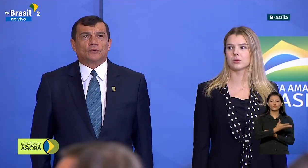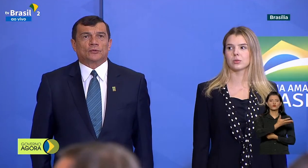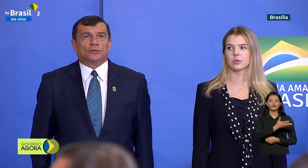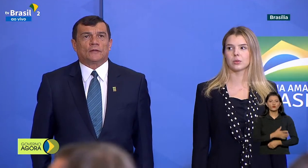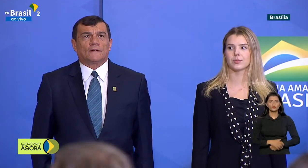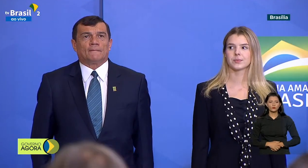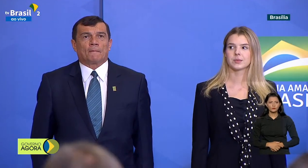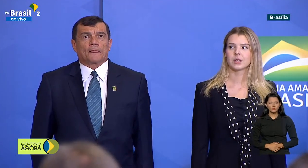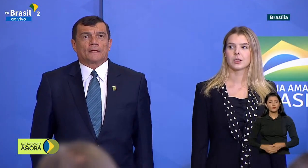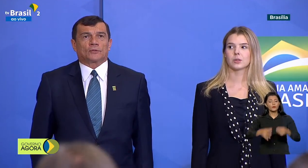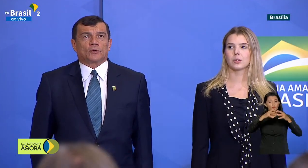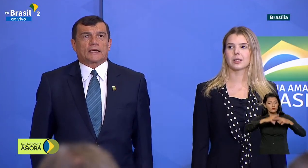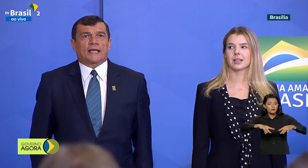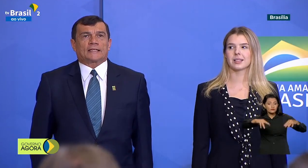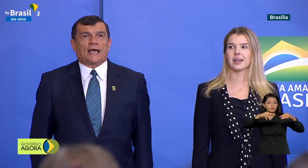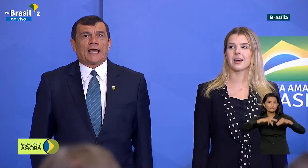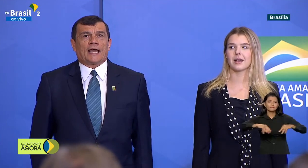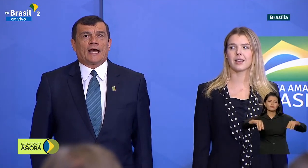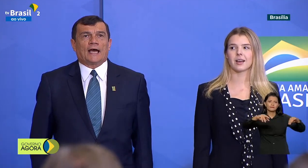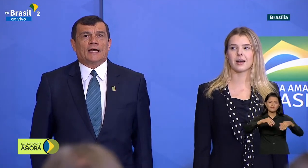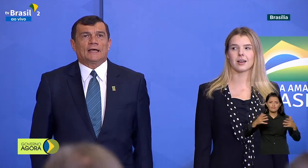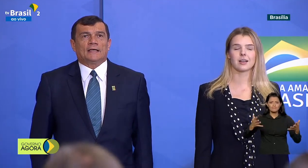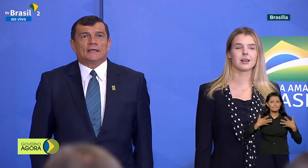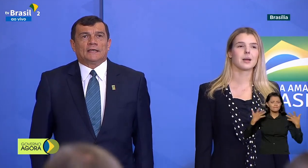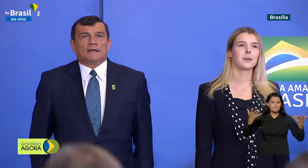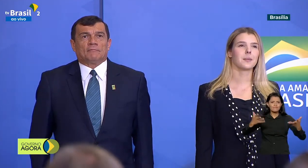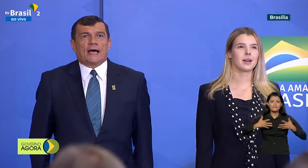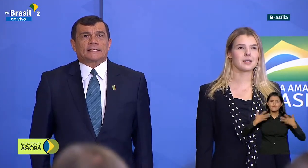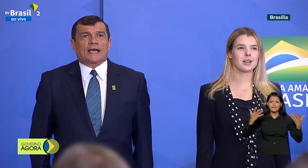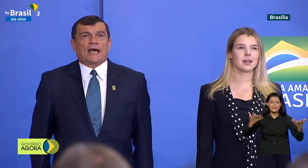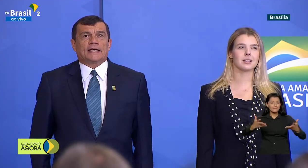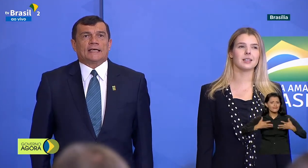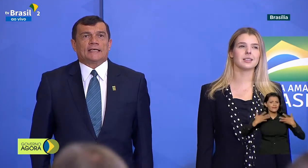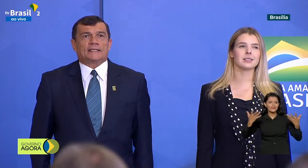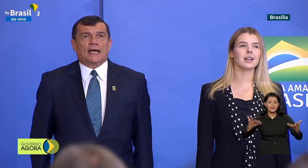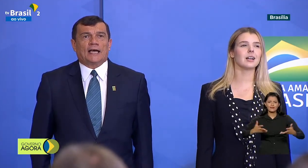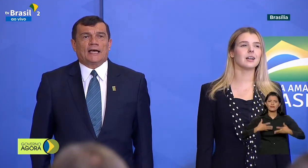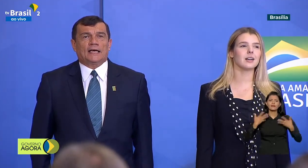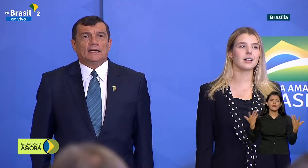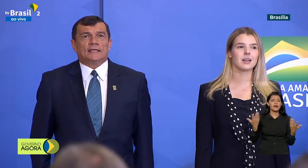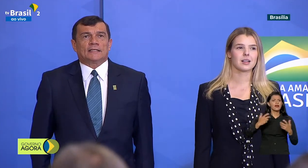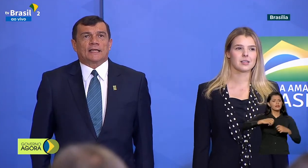E aí E aí E aí